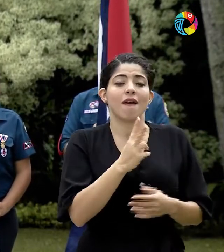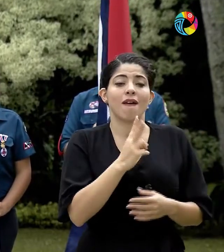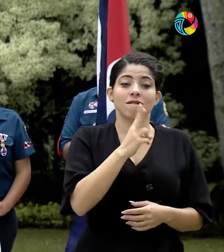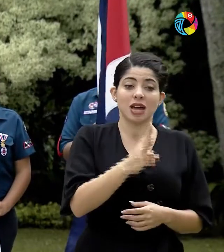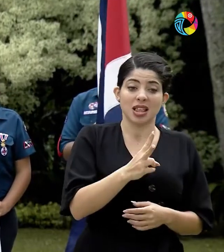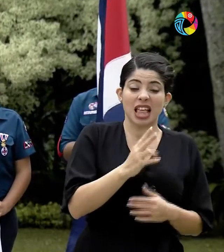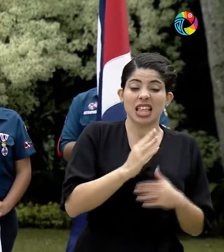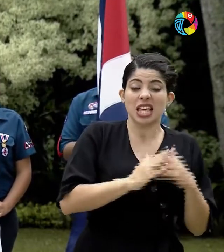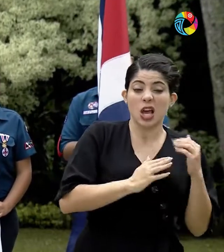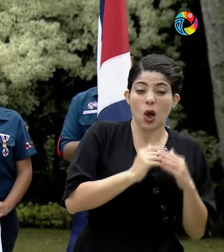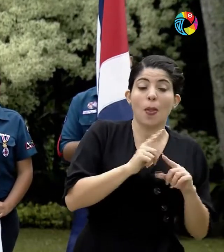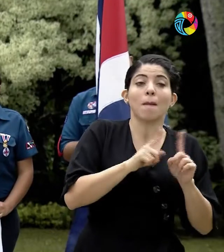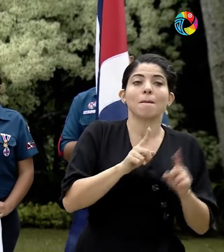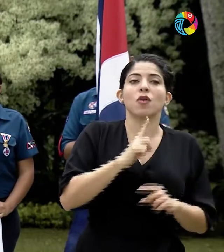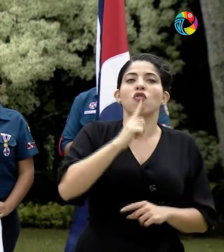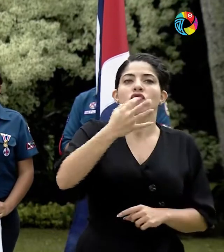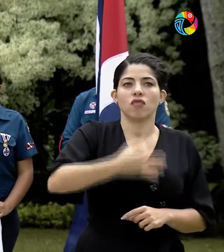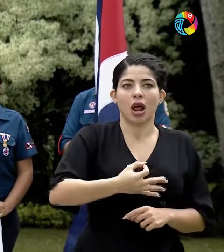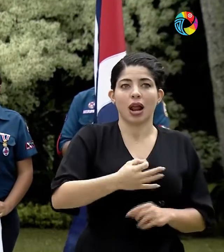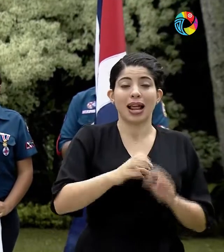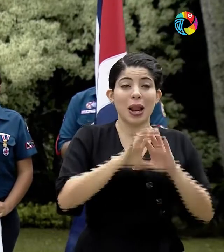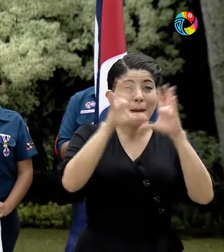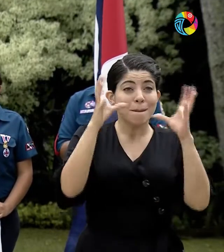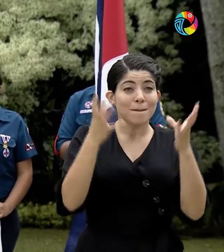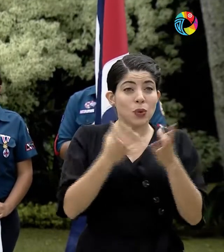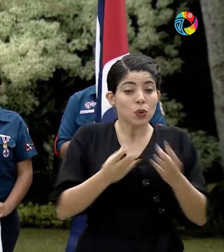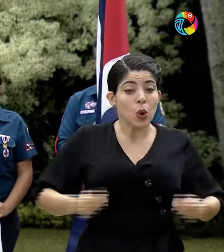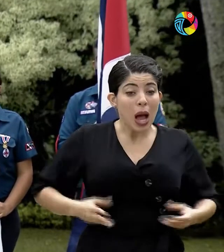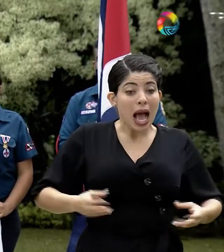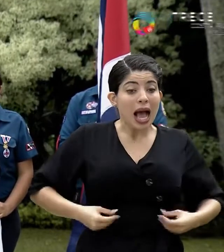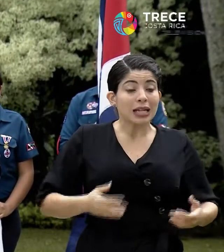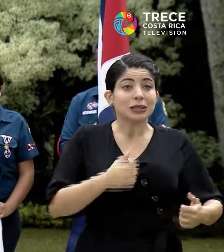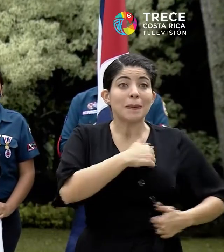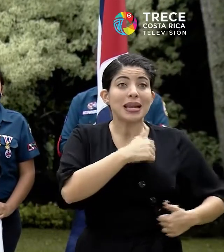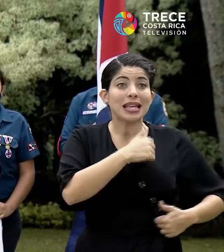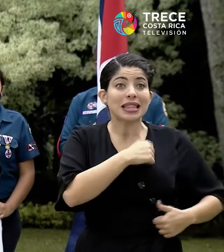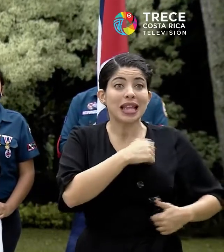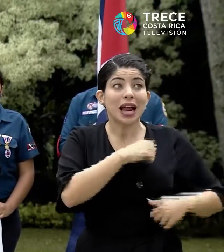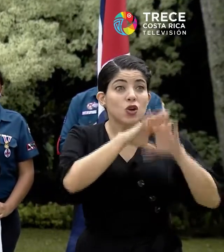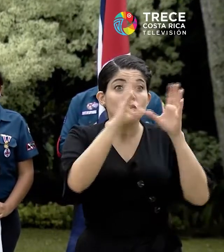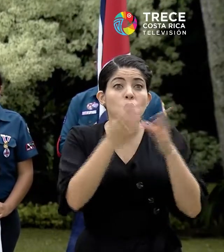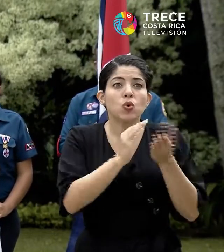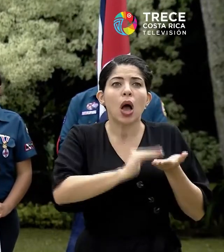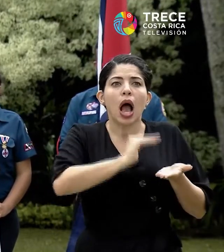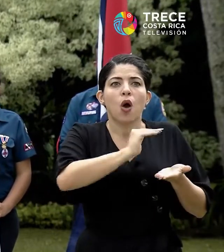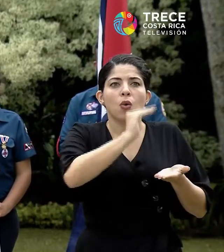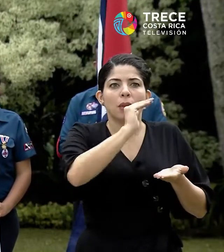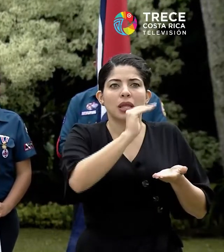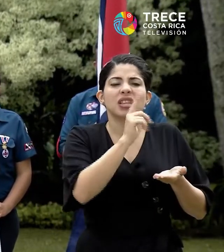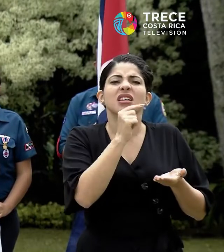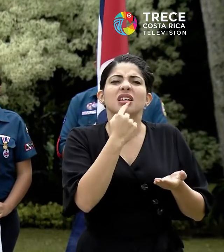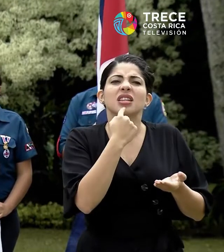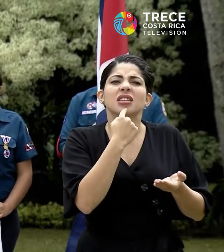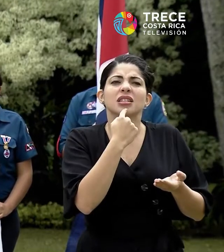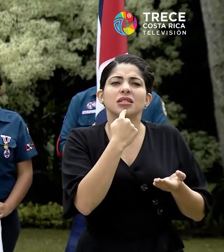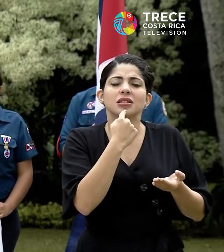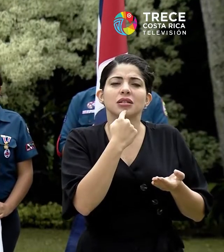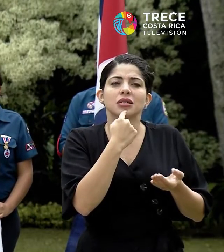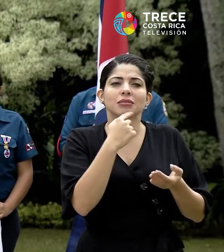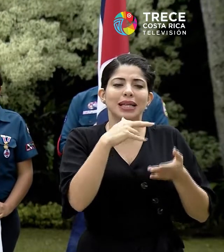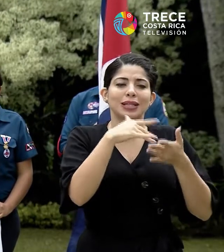Verdades como que en los últimos 2 años el gasto militar en el mundo ha aumentado, según el Instituto